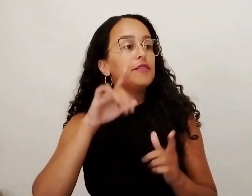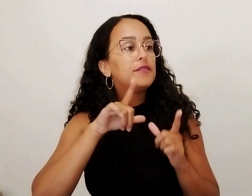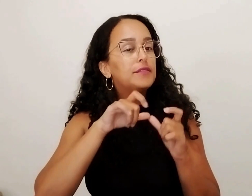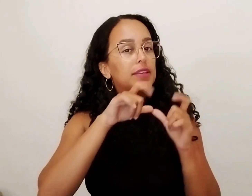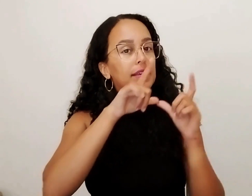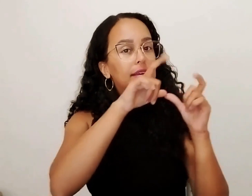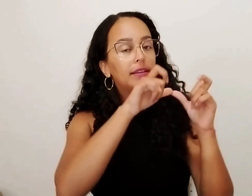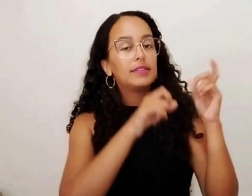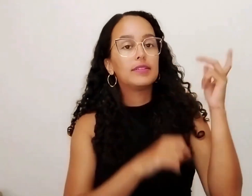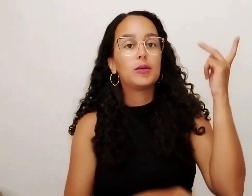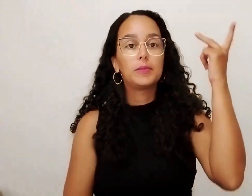Piaimã.